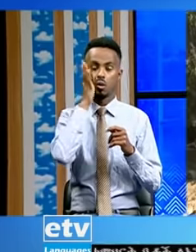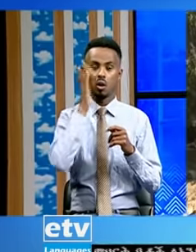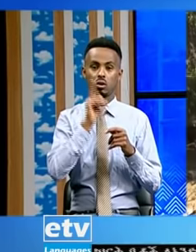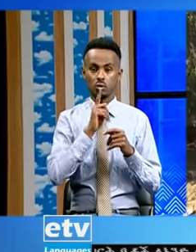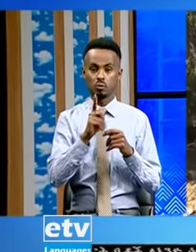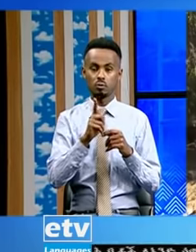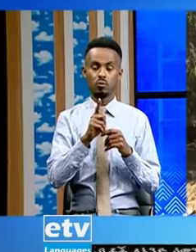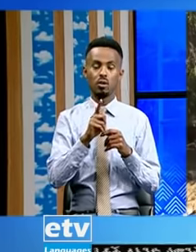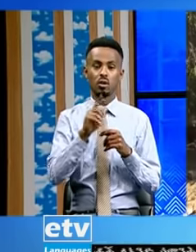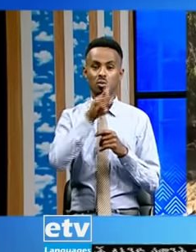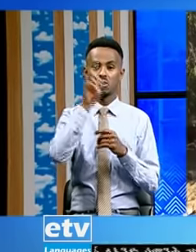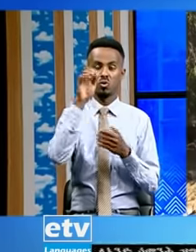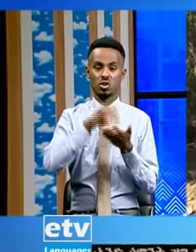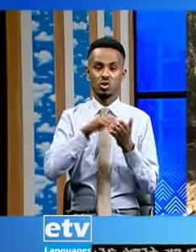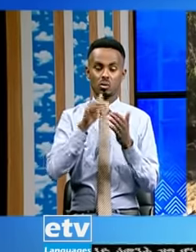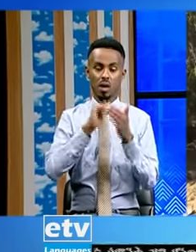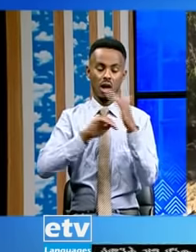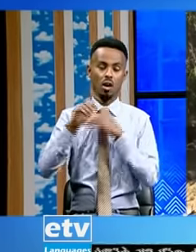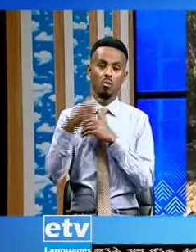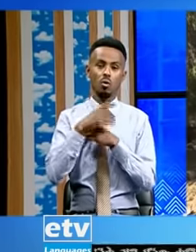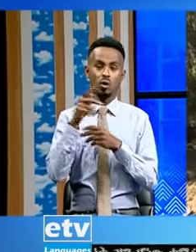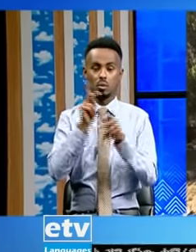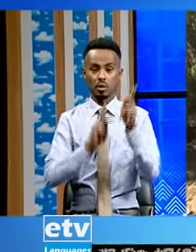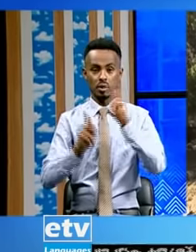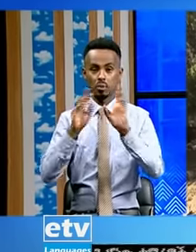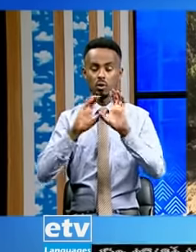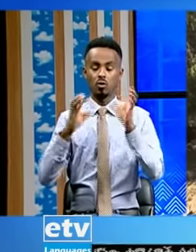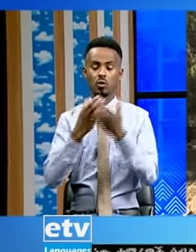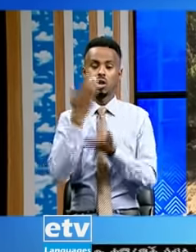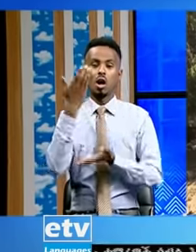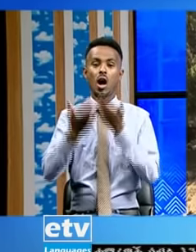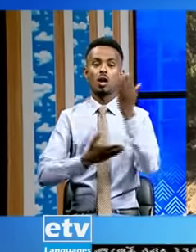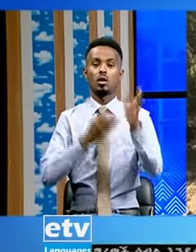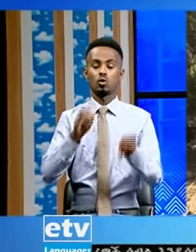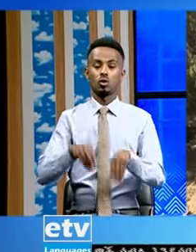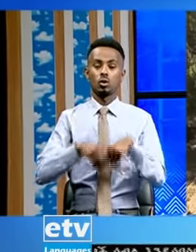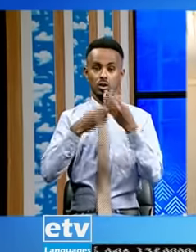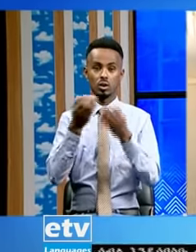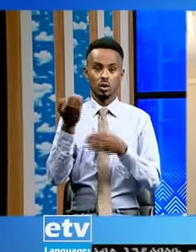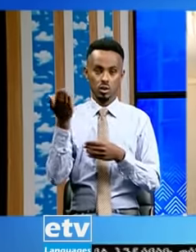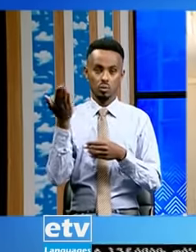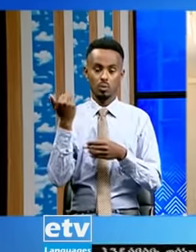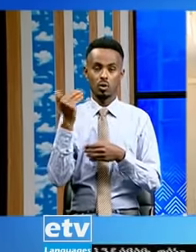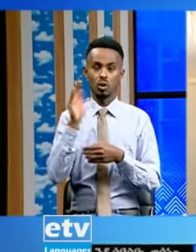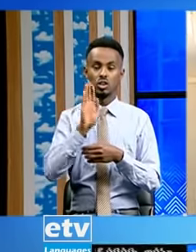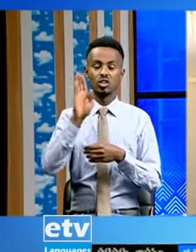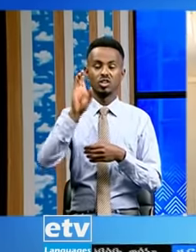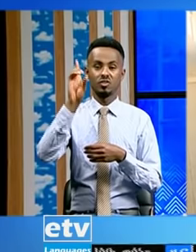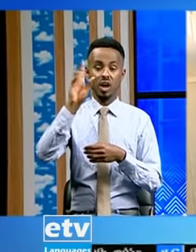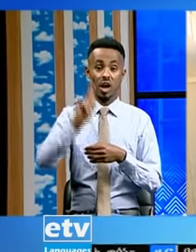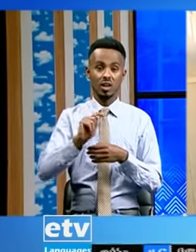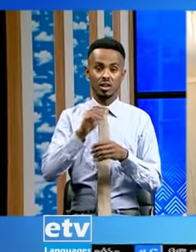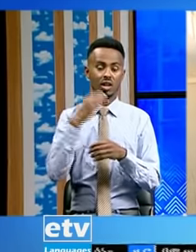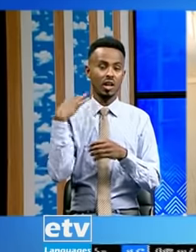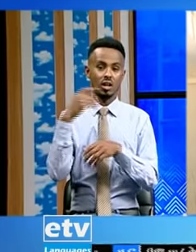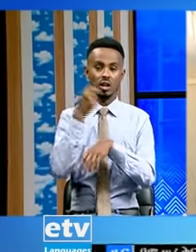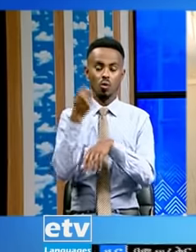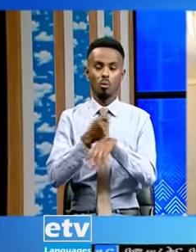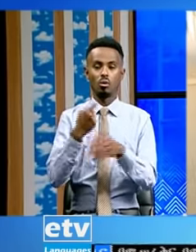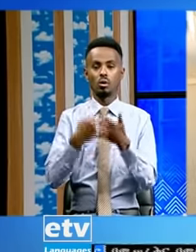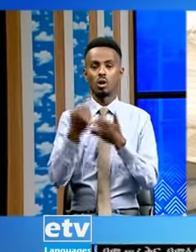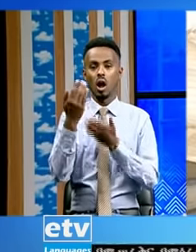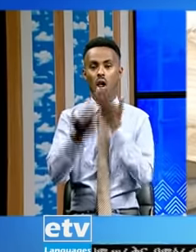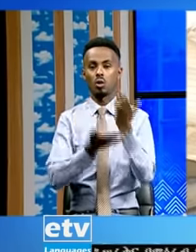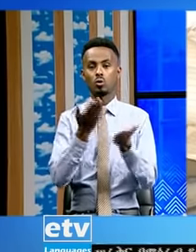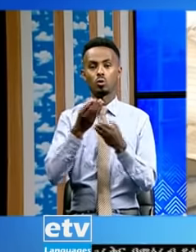ነው። ከመቶ ሺህ በላይ ለሚሆኑ የህብረተሰብ ክፍሎች አገልግሎት ሲሰጥ የነበረው የጭፍራ ጤና ጣቢያ እንዲህ አገልግሎት